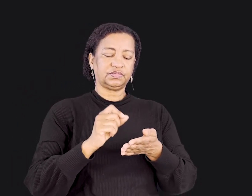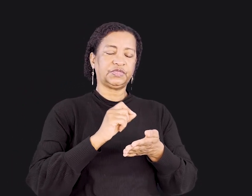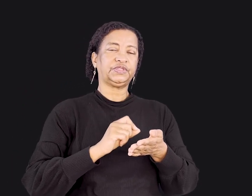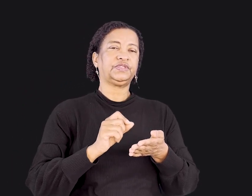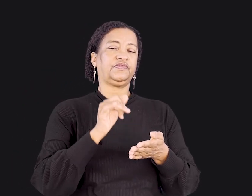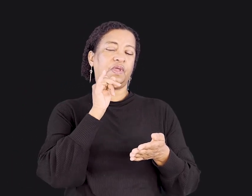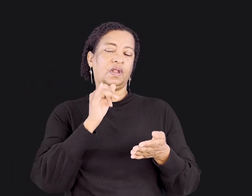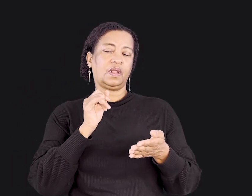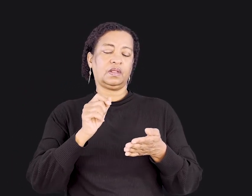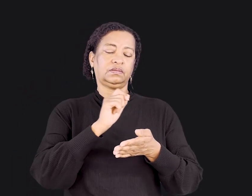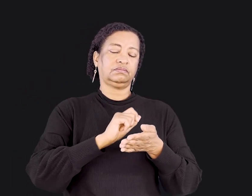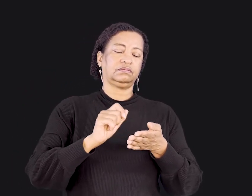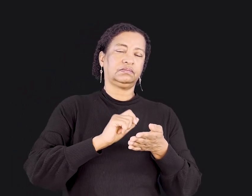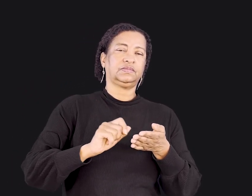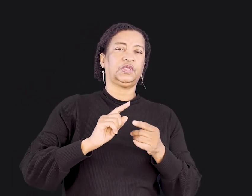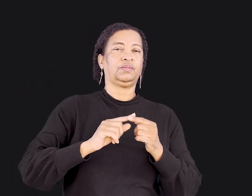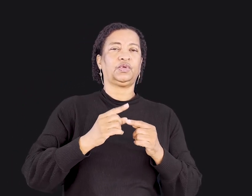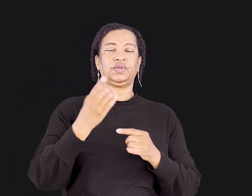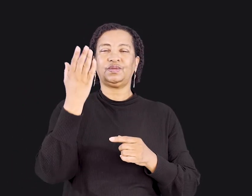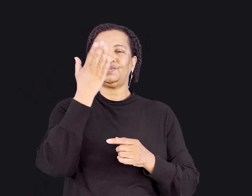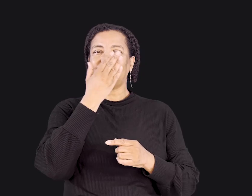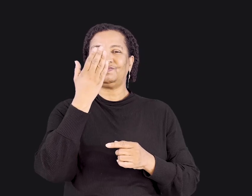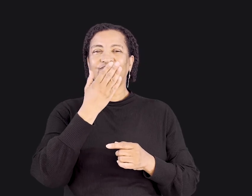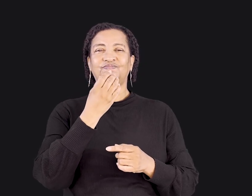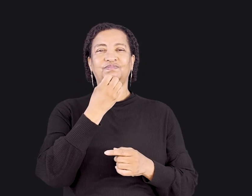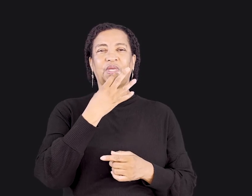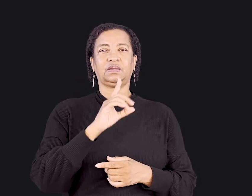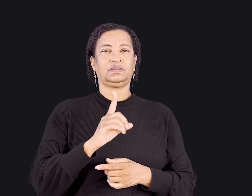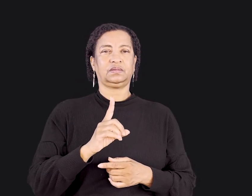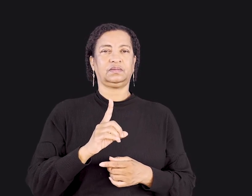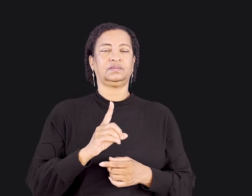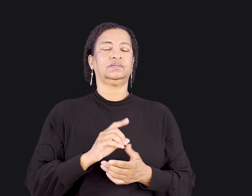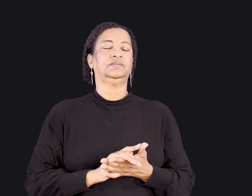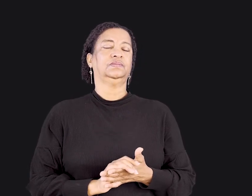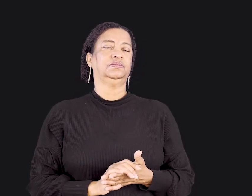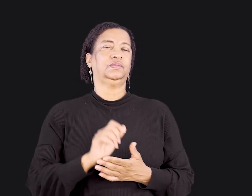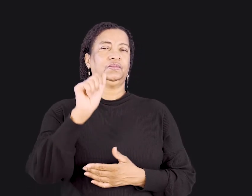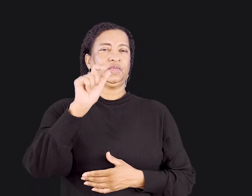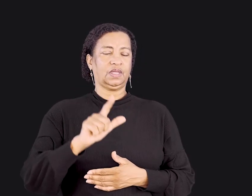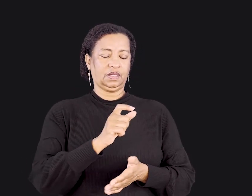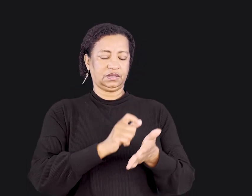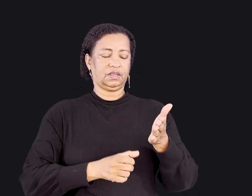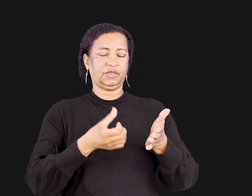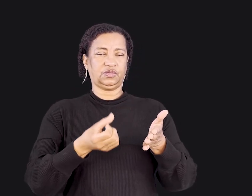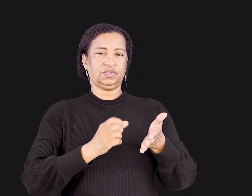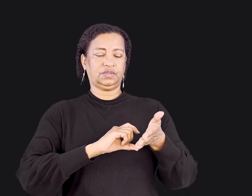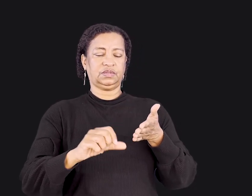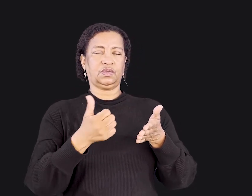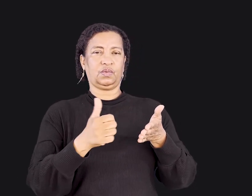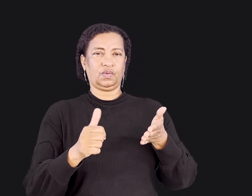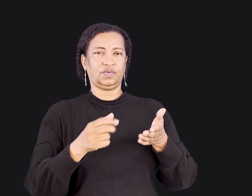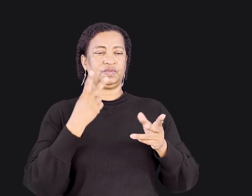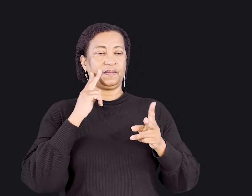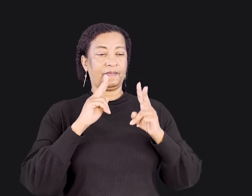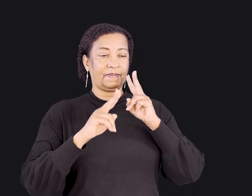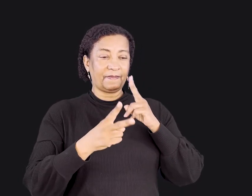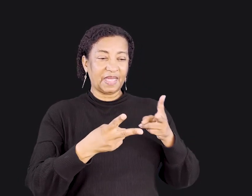cartas para ele, porque não enxergava bem. Em Gálatas 6:11 ele diz: Vejam com que letras grandes